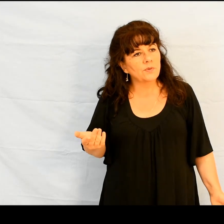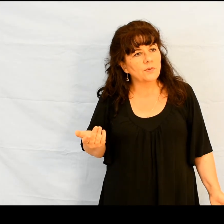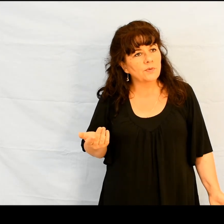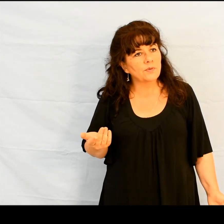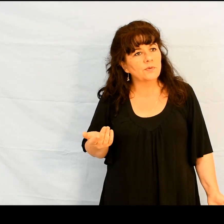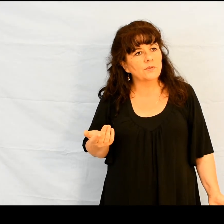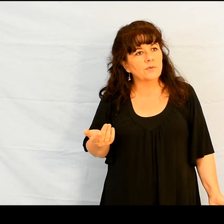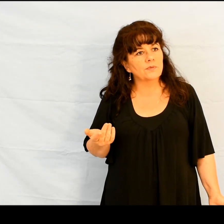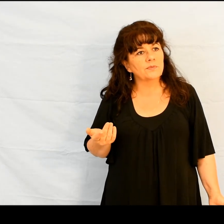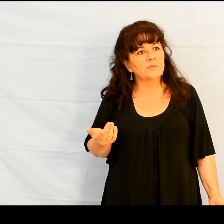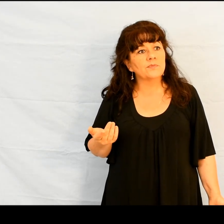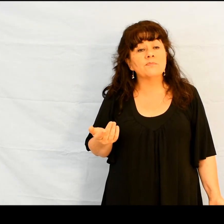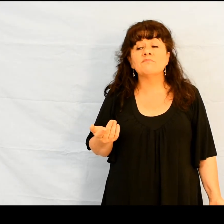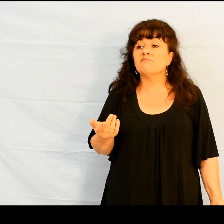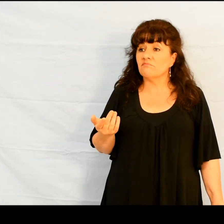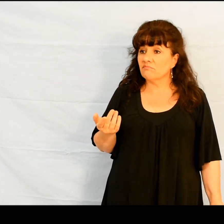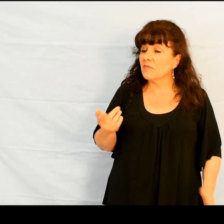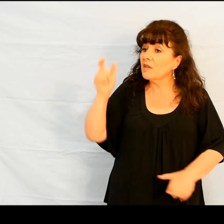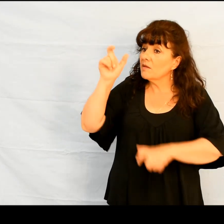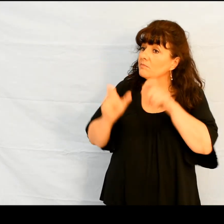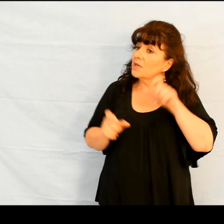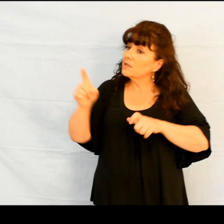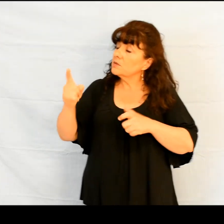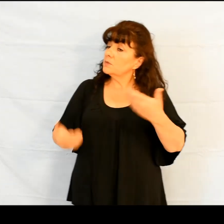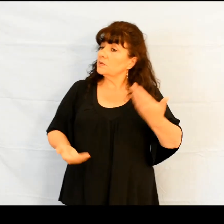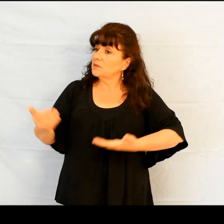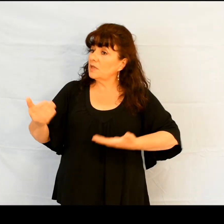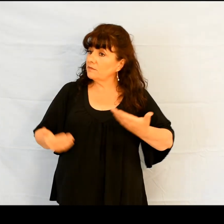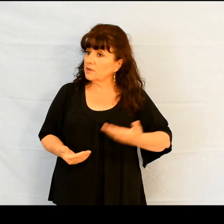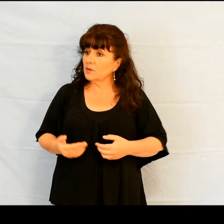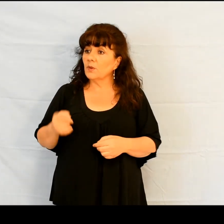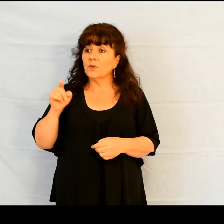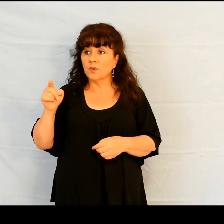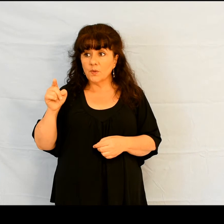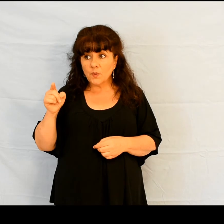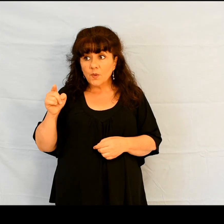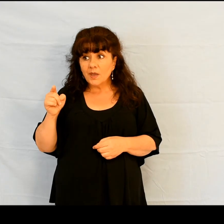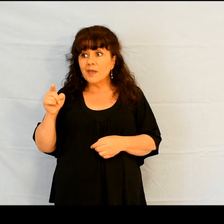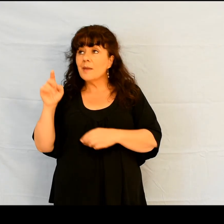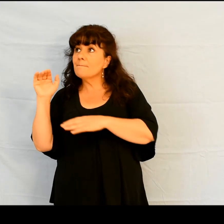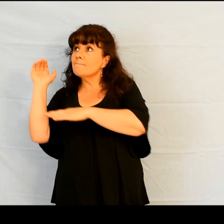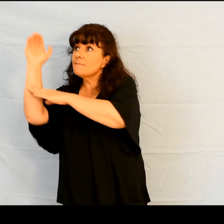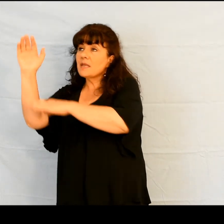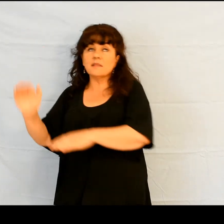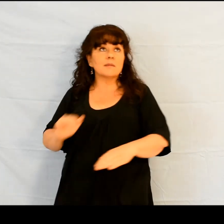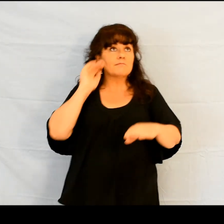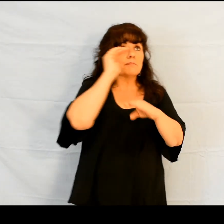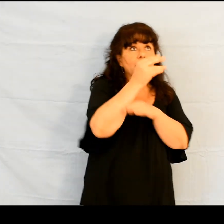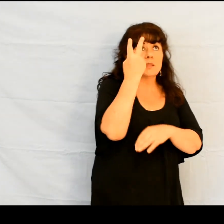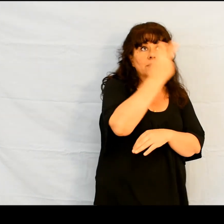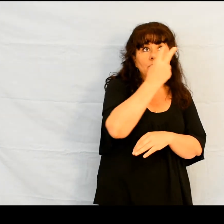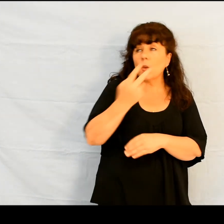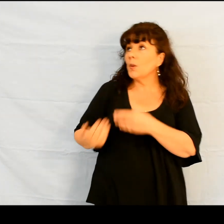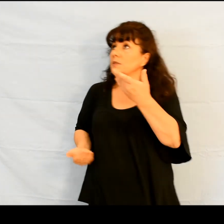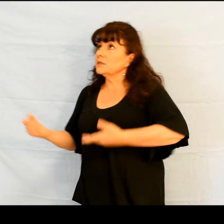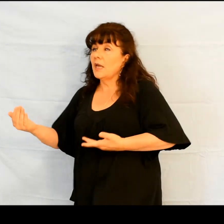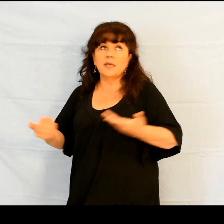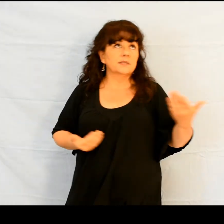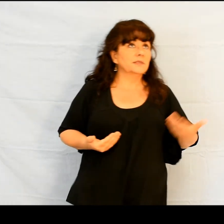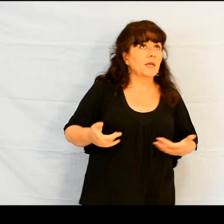Aucun domestique ne peut servir deux maîtres. Ou bien il haïra l'un et aimera l'autre, ou bien